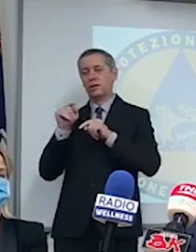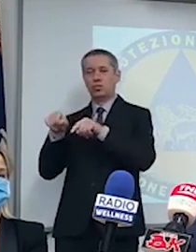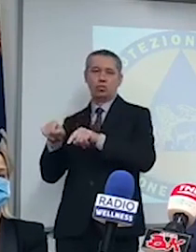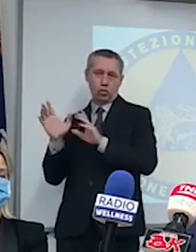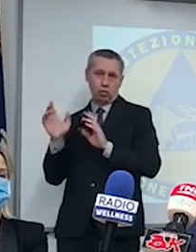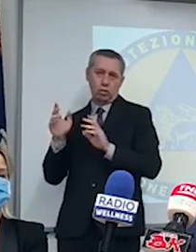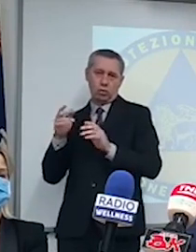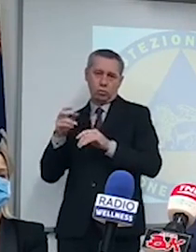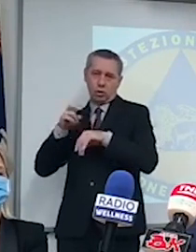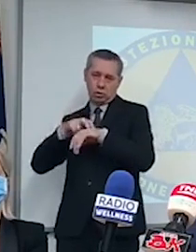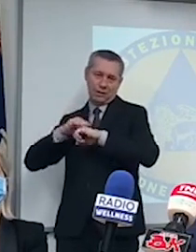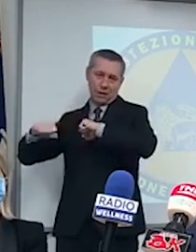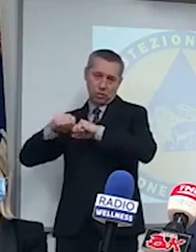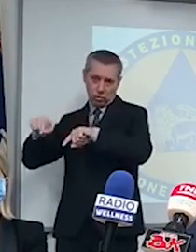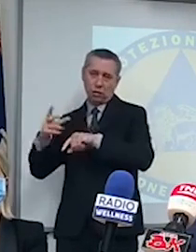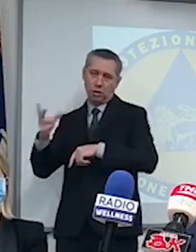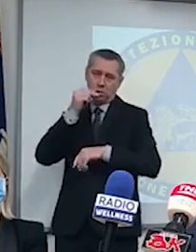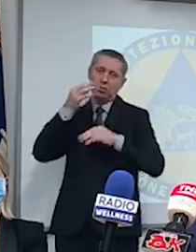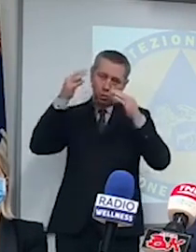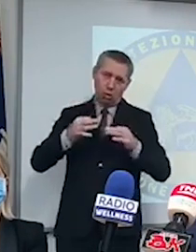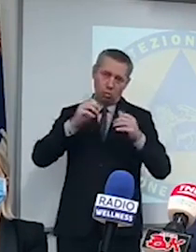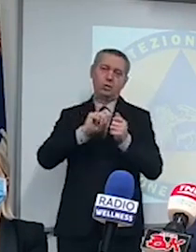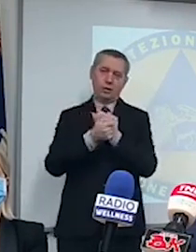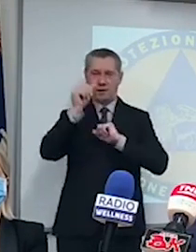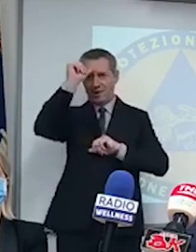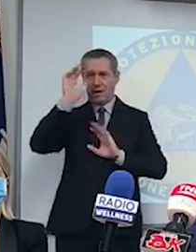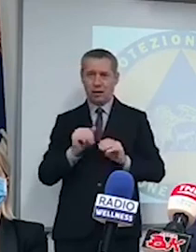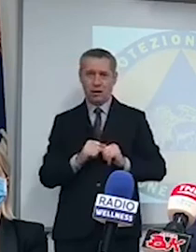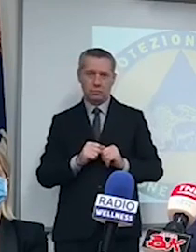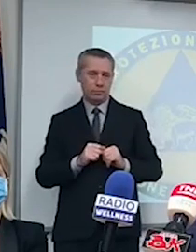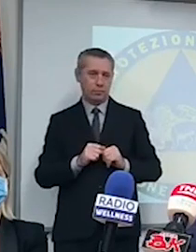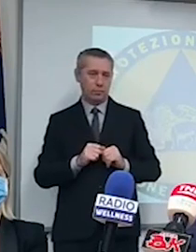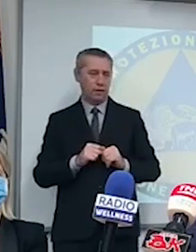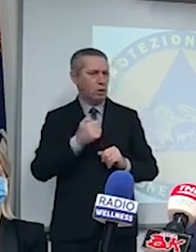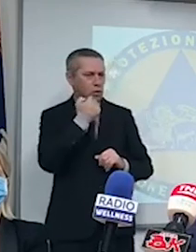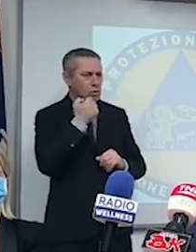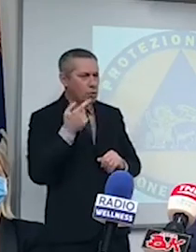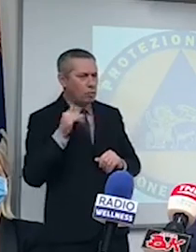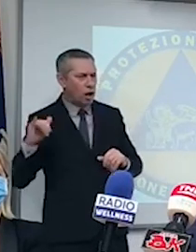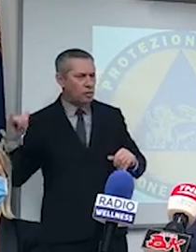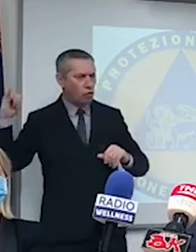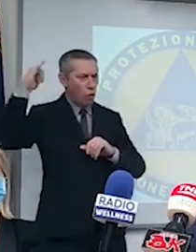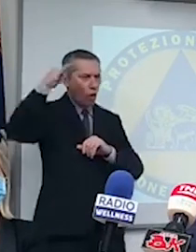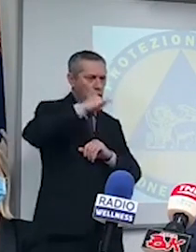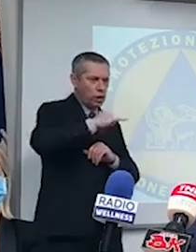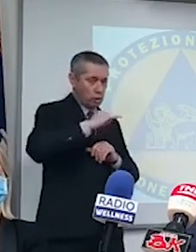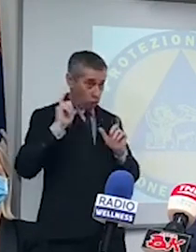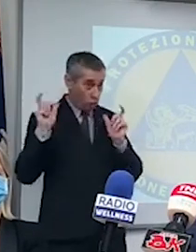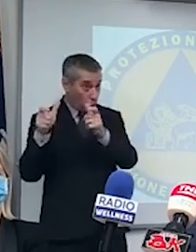direttore non erano bloccati non ve lo so dire celebri dall'indiano